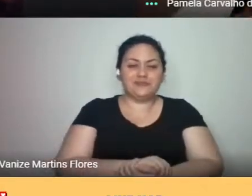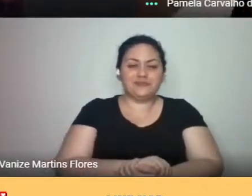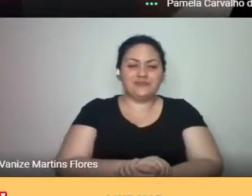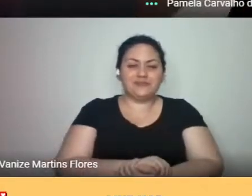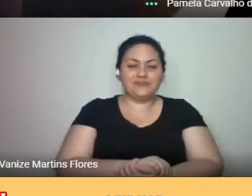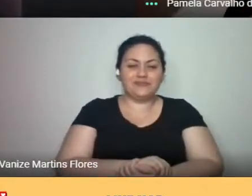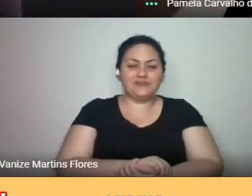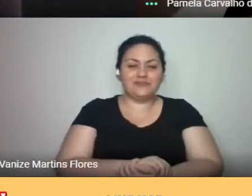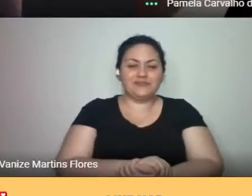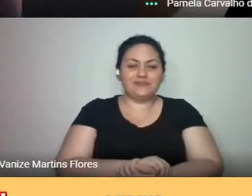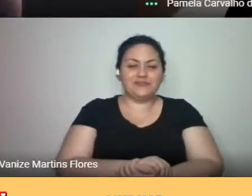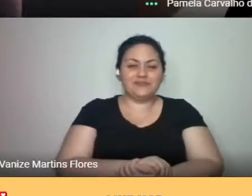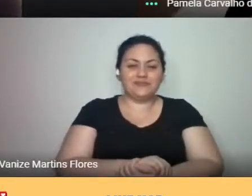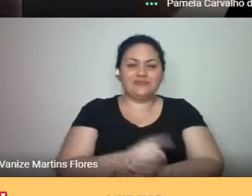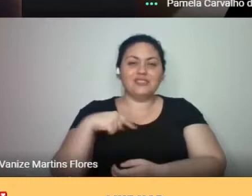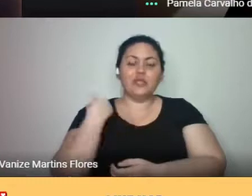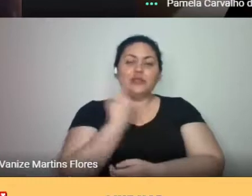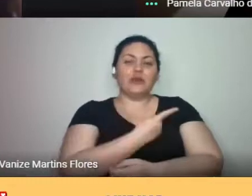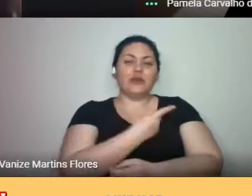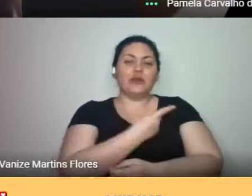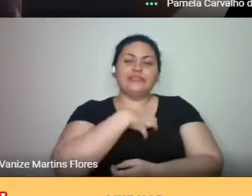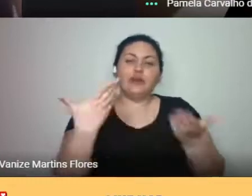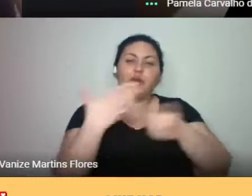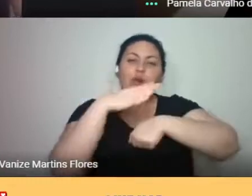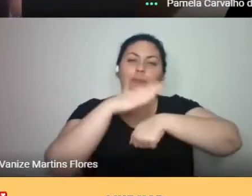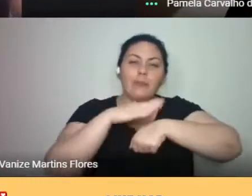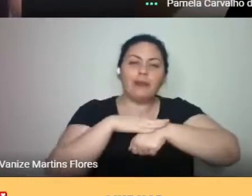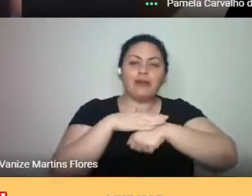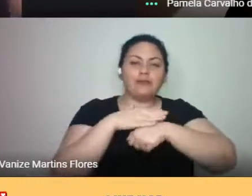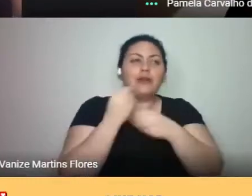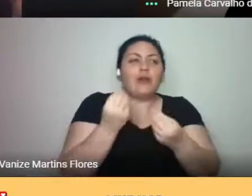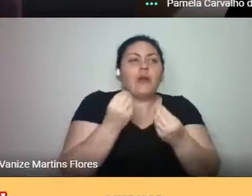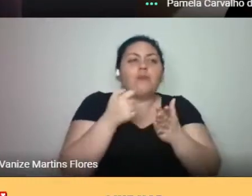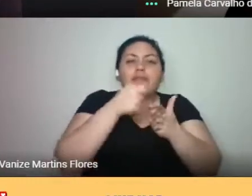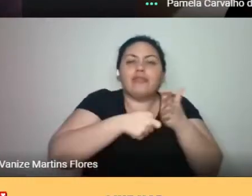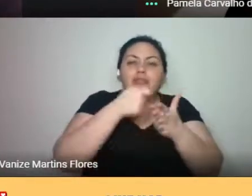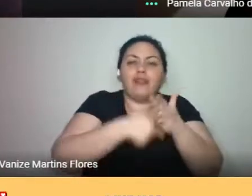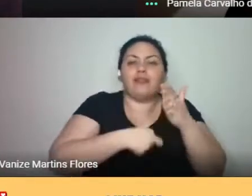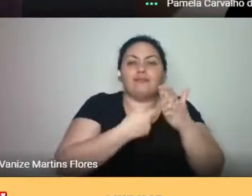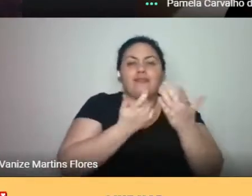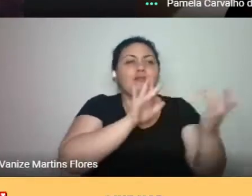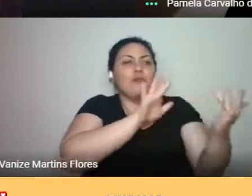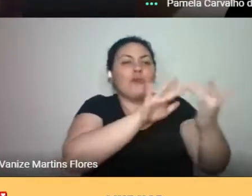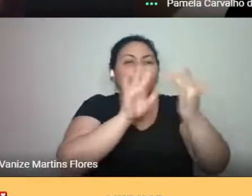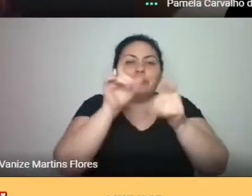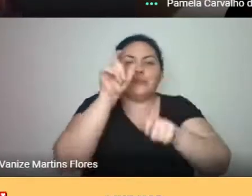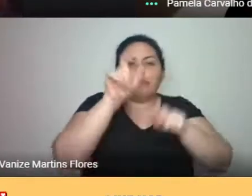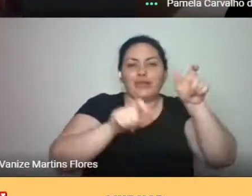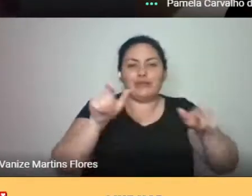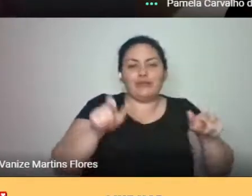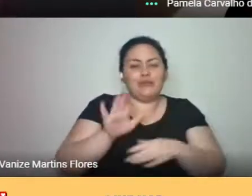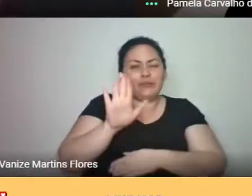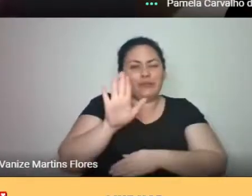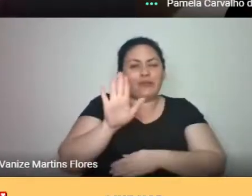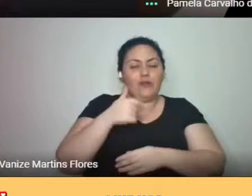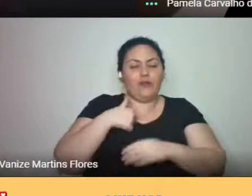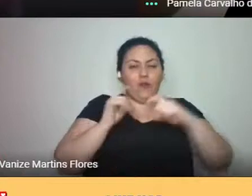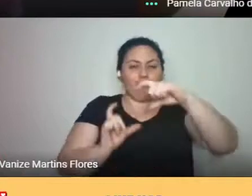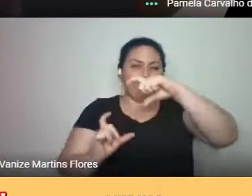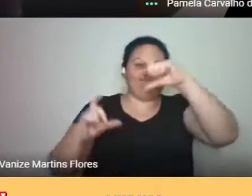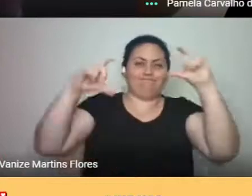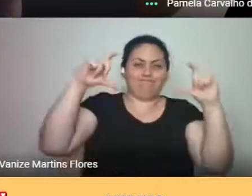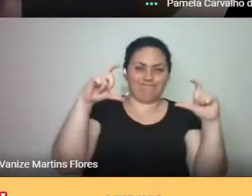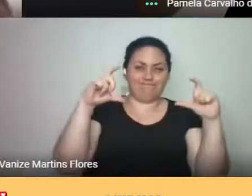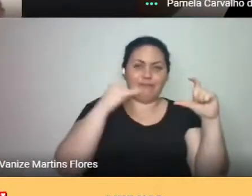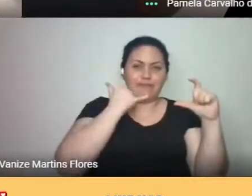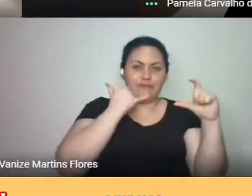buscando poder estar com as outras pessoas, né? Só um instantinho que eu vou ajeitar aqui o celular.